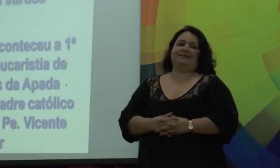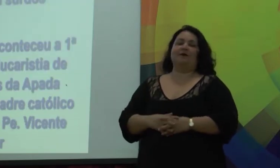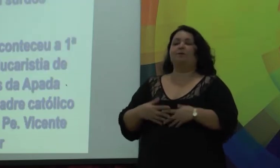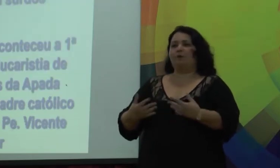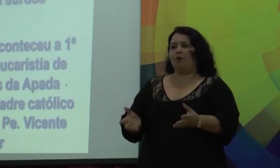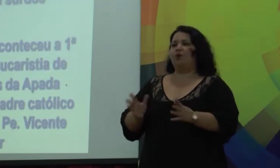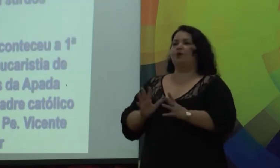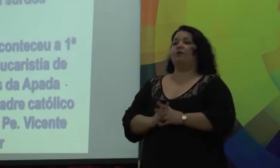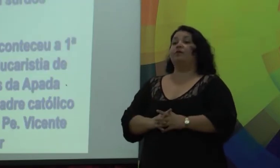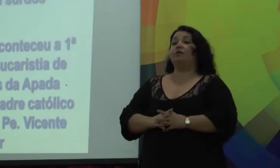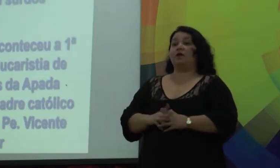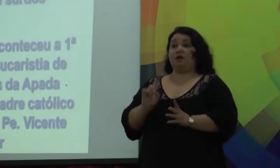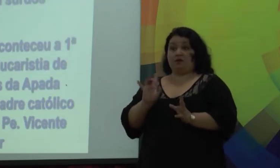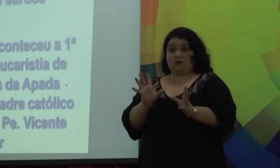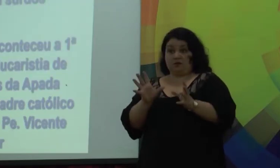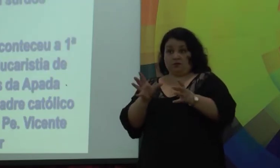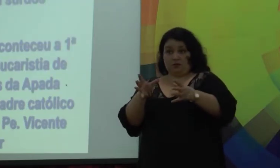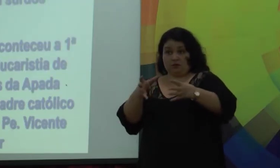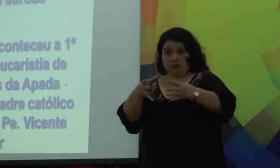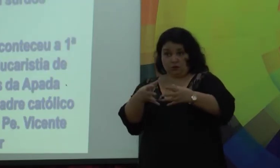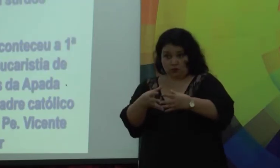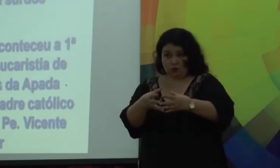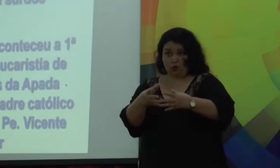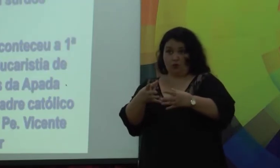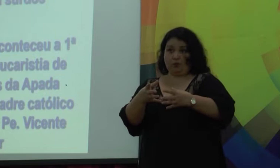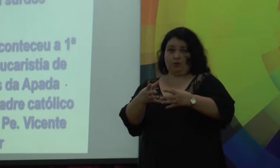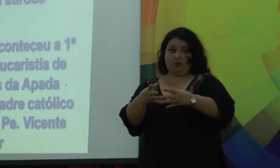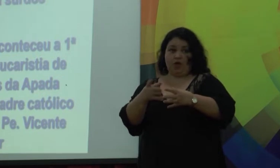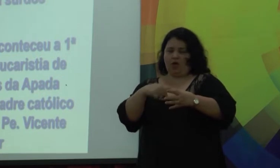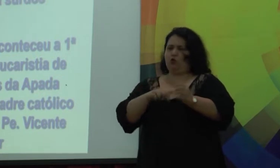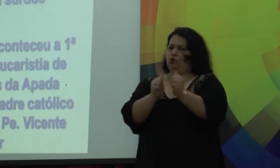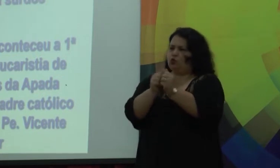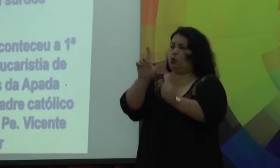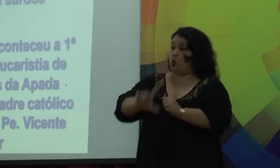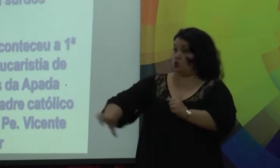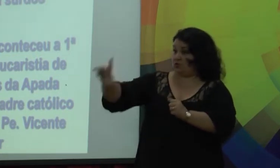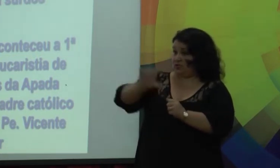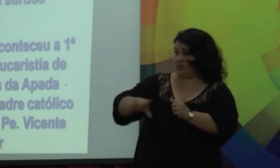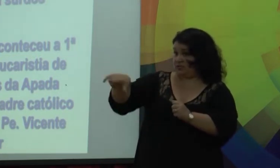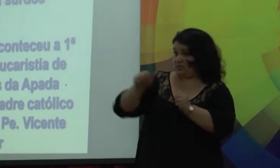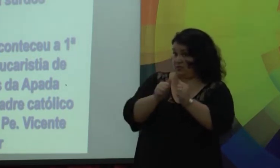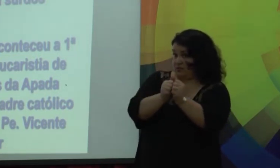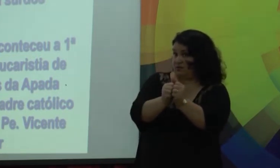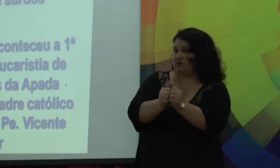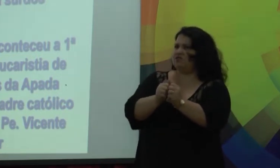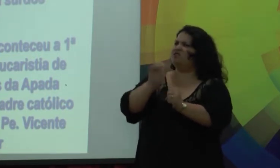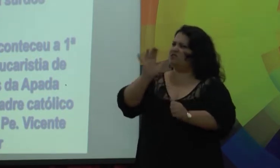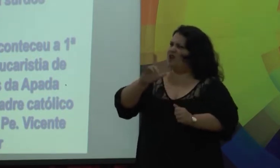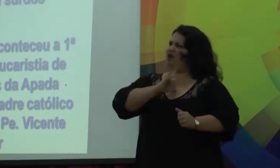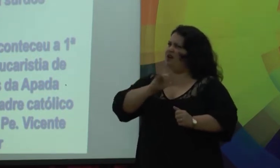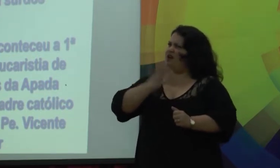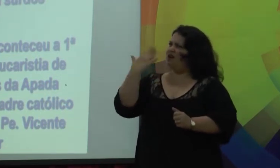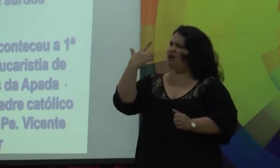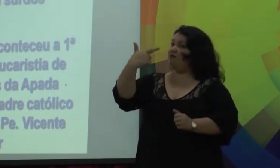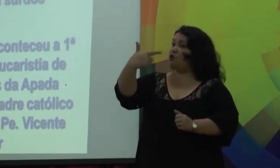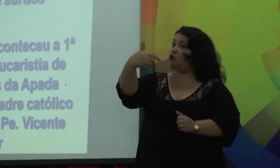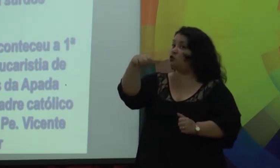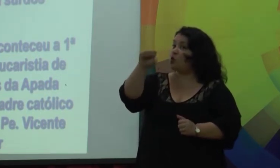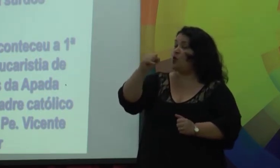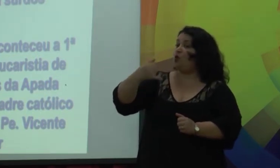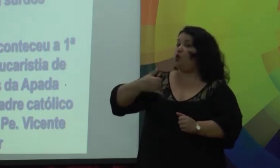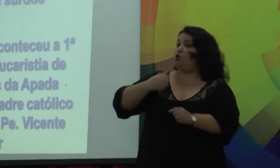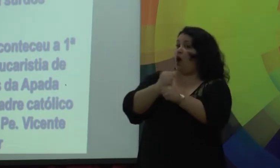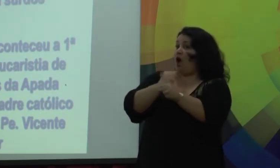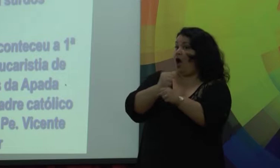Bom, esse grupo ao qual pertenço, a Oceânia, ele já existe há 28 anos na cidade